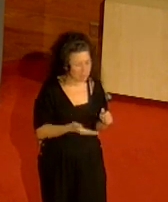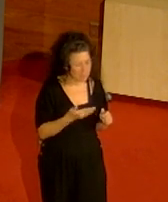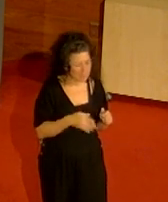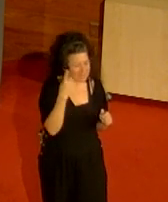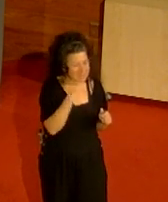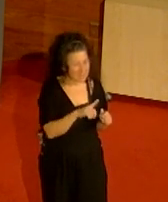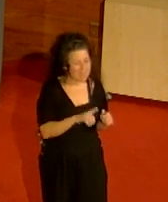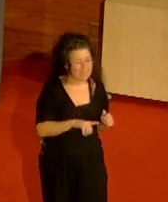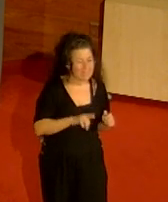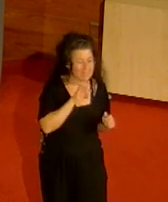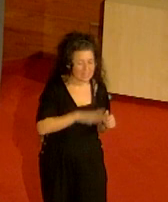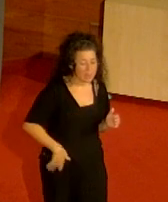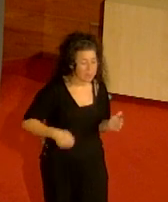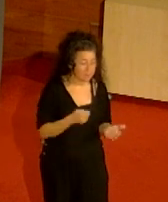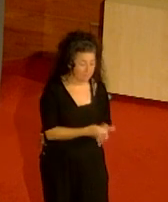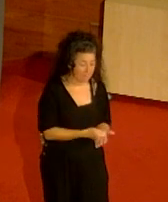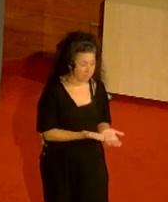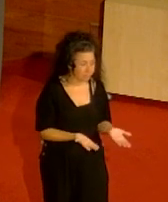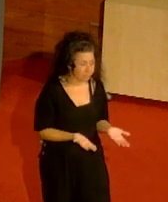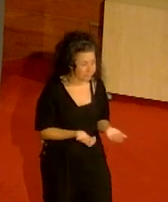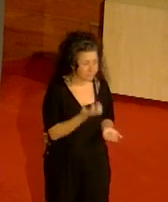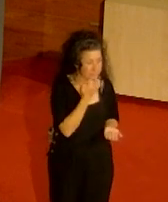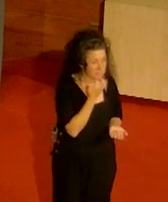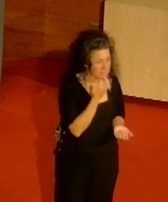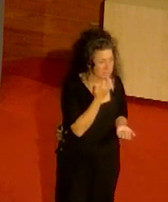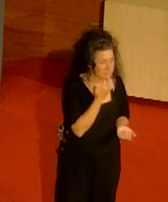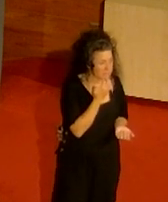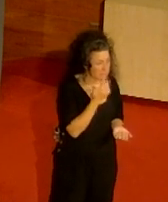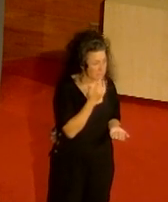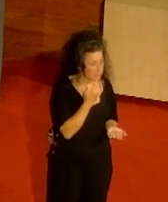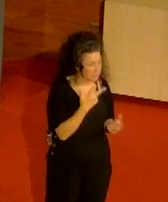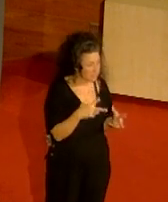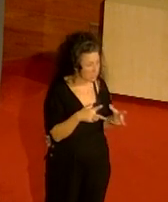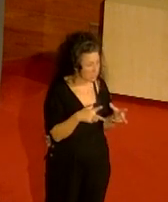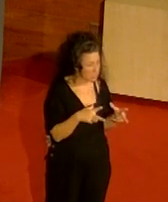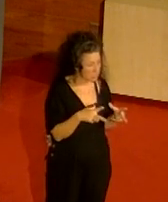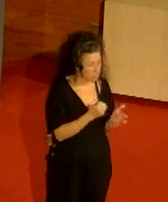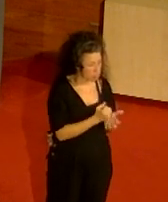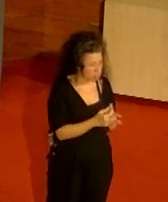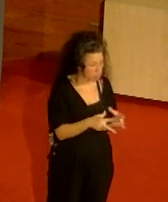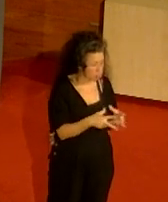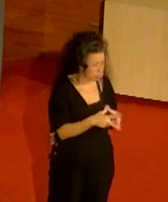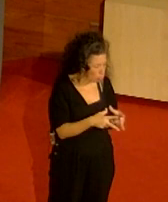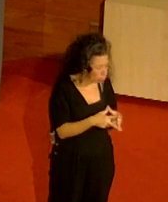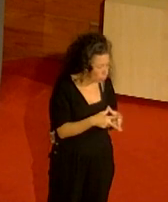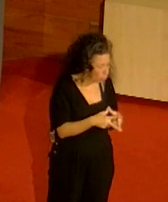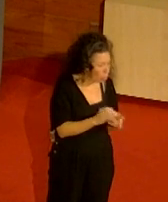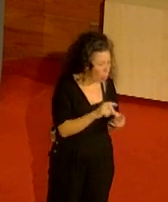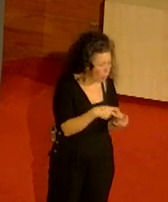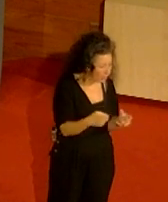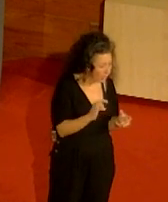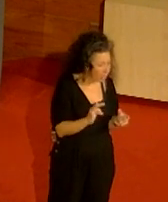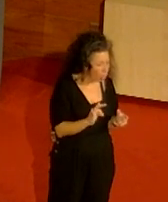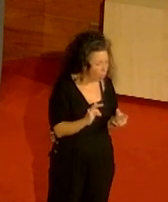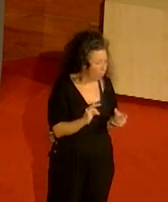saber. Pues si voy a hacerme socio o socia de una ONG o voy a suscribirme a un medio o